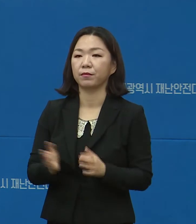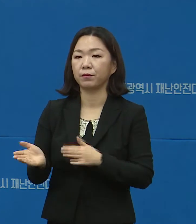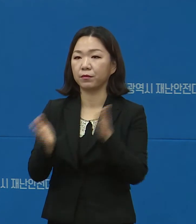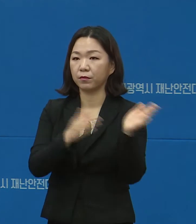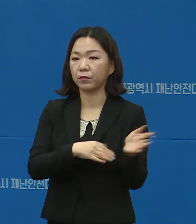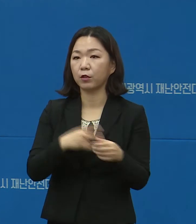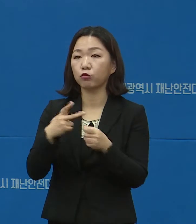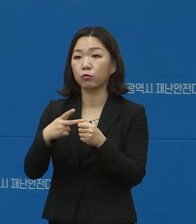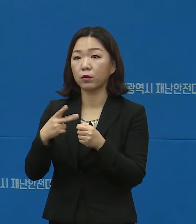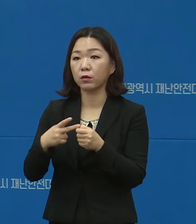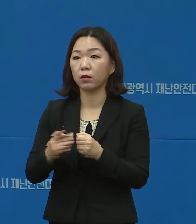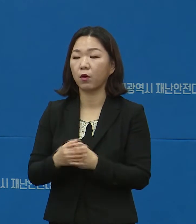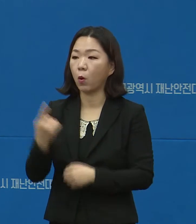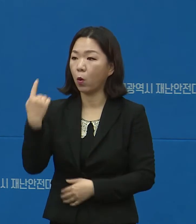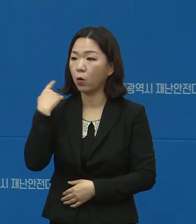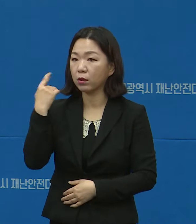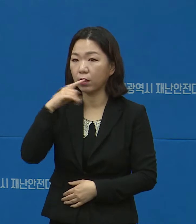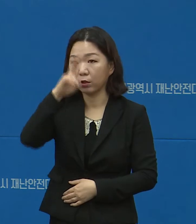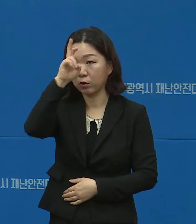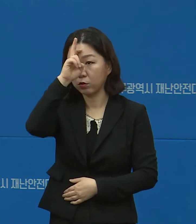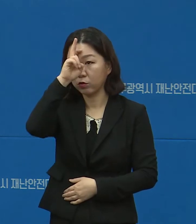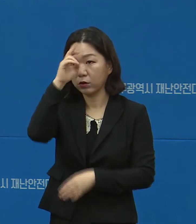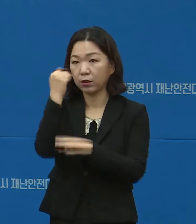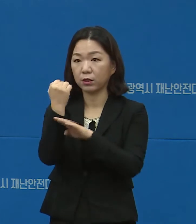지금 어제 자정부로